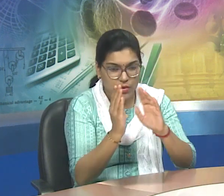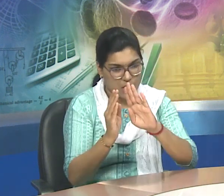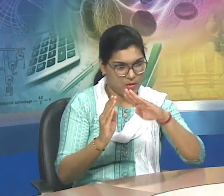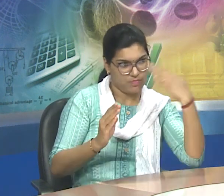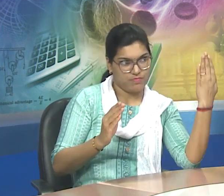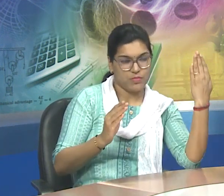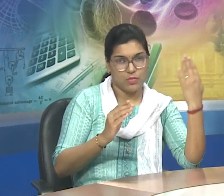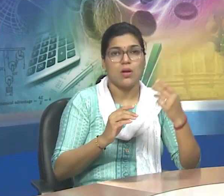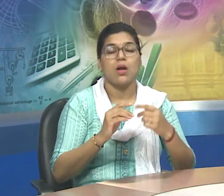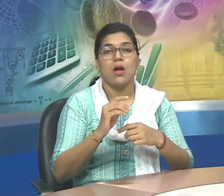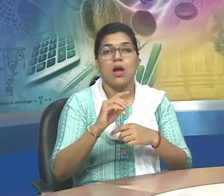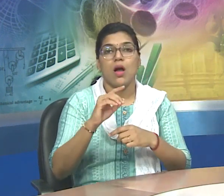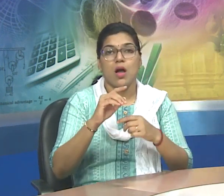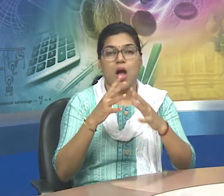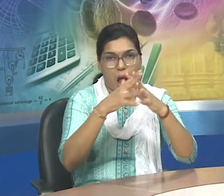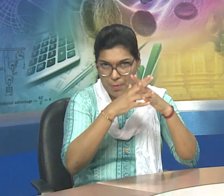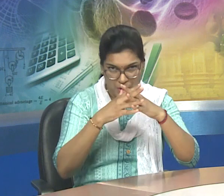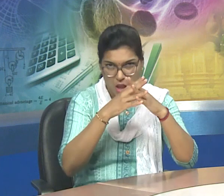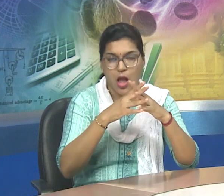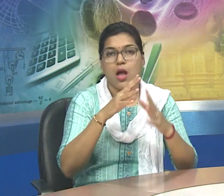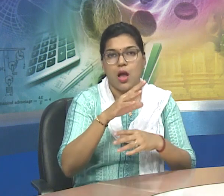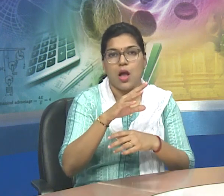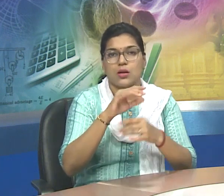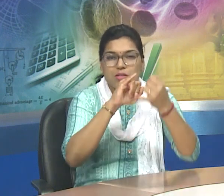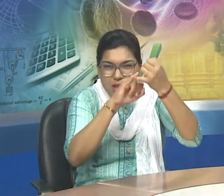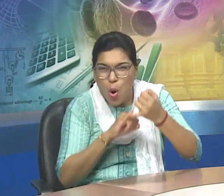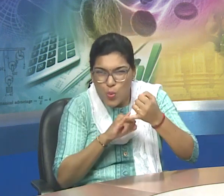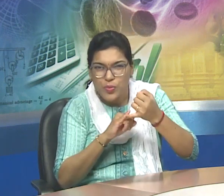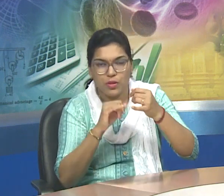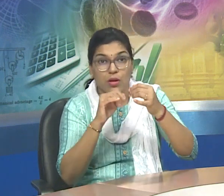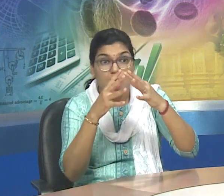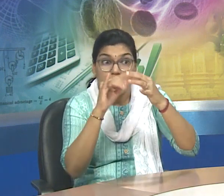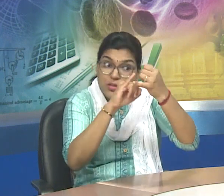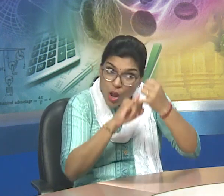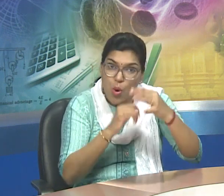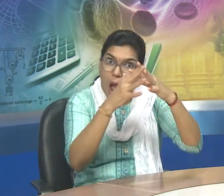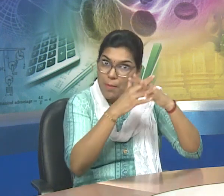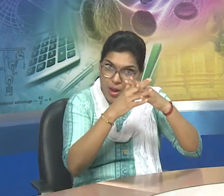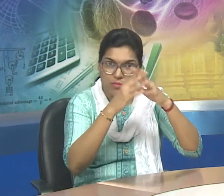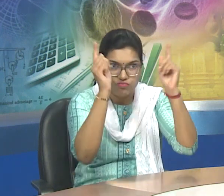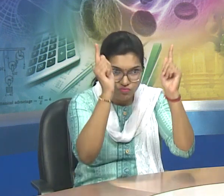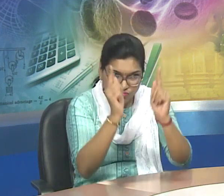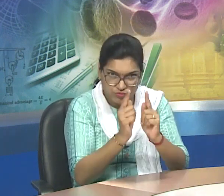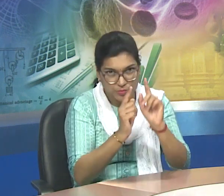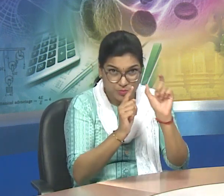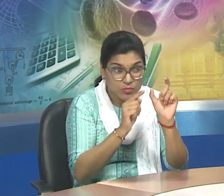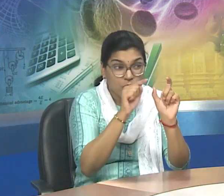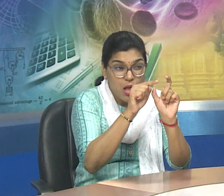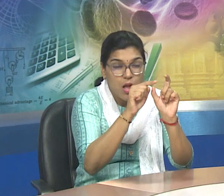और हमारा जो दक्षिण भारत है, दक्षिण भारत से नीचे जाइए और आप अमेरिका देख सकते